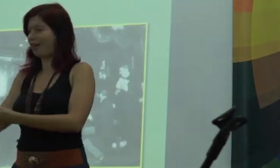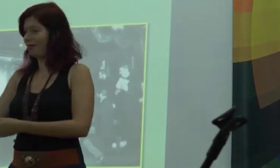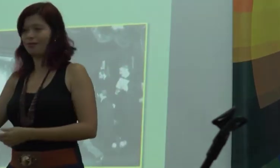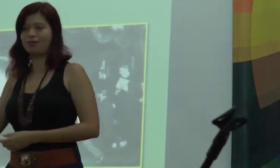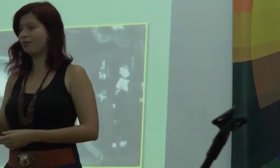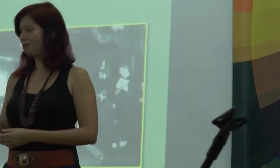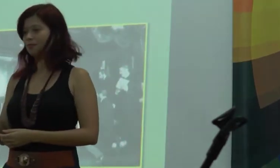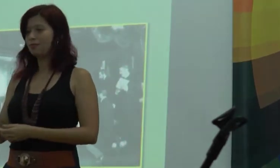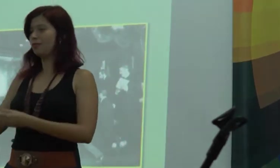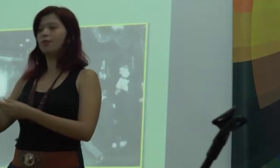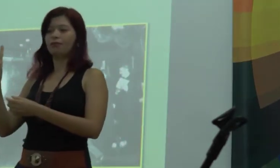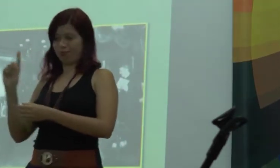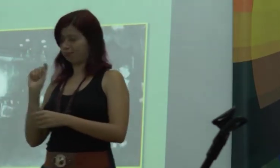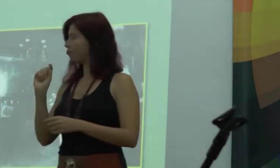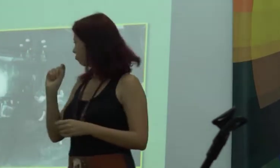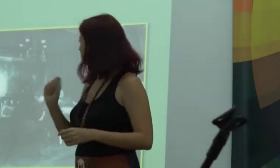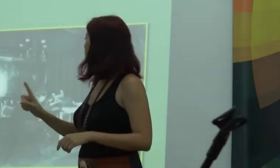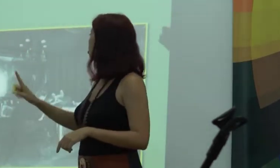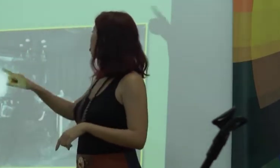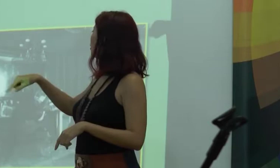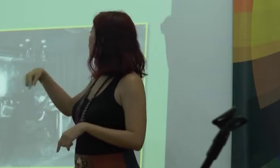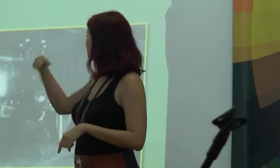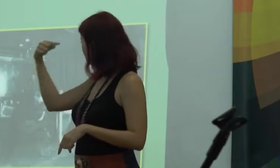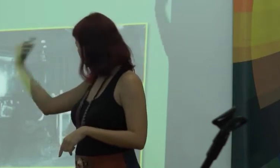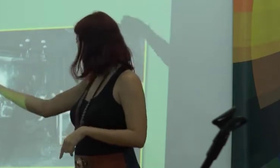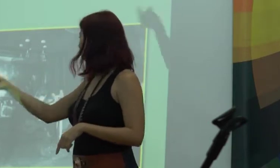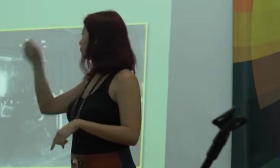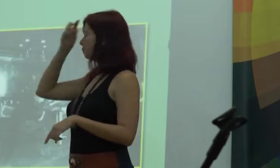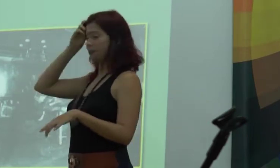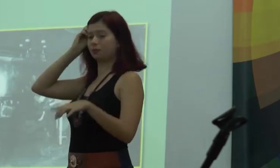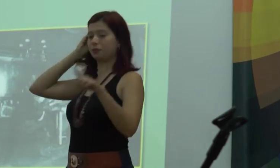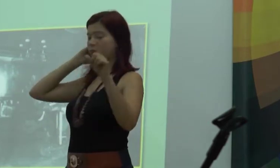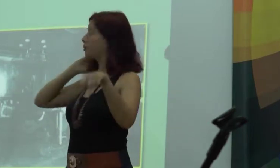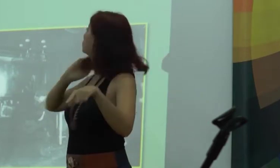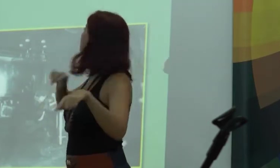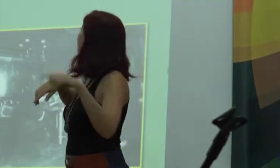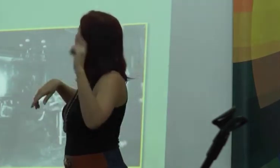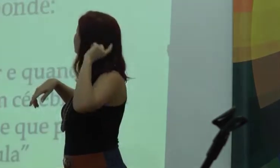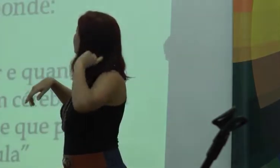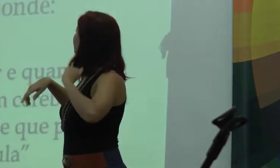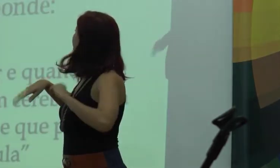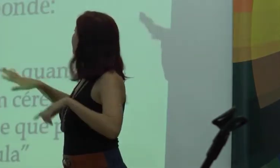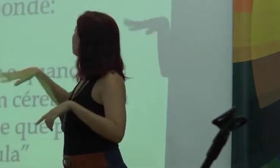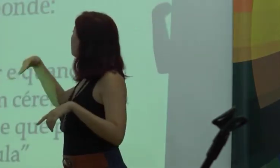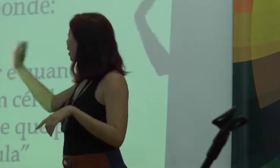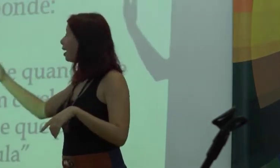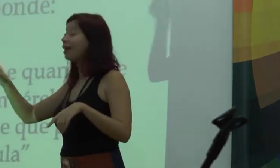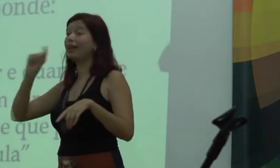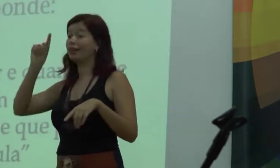energias movimentavam a mesa. Eu não acredito que mesa fale.